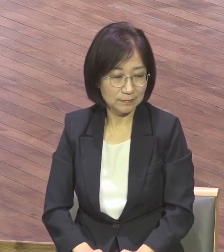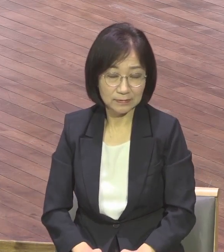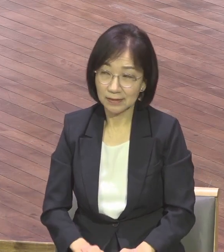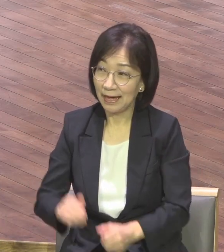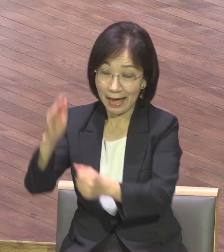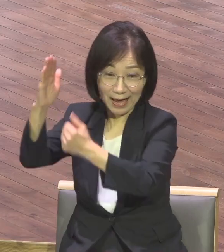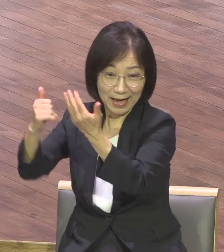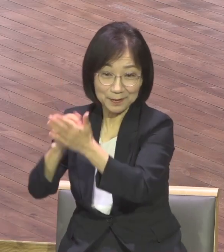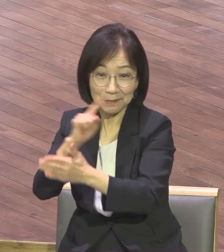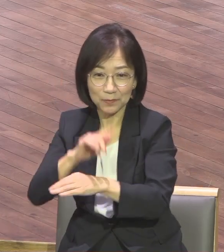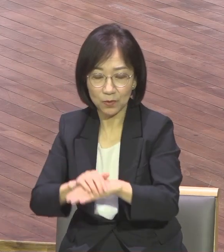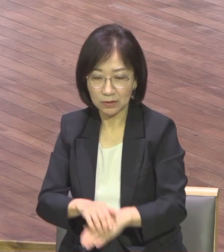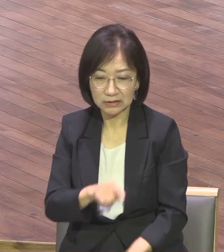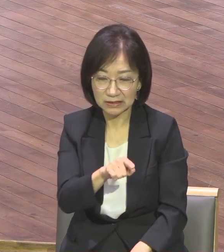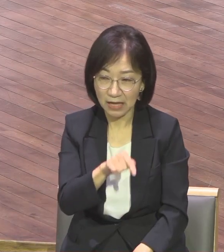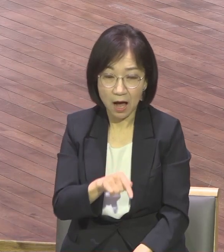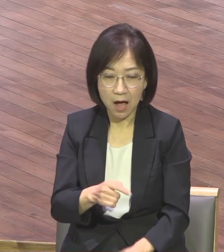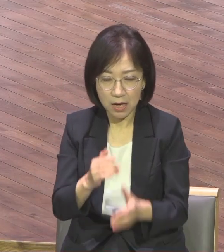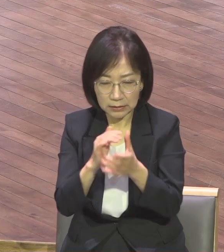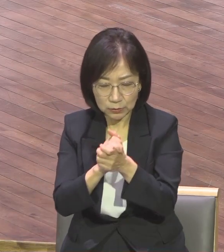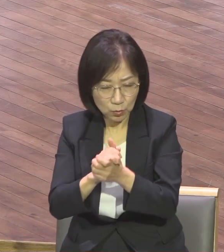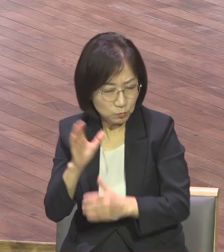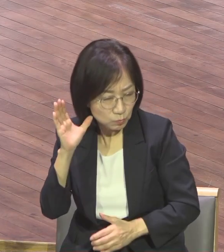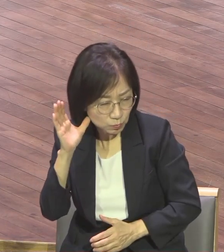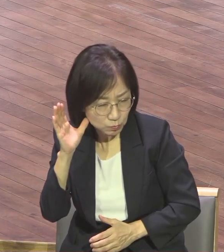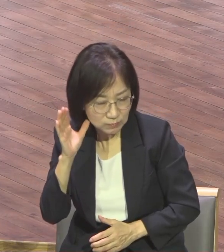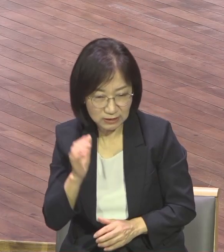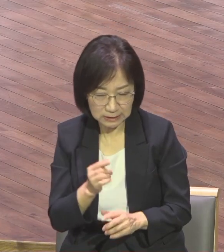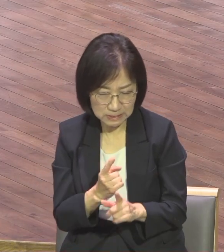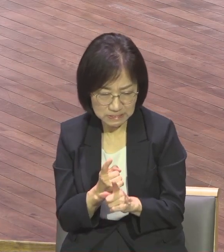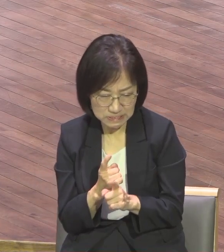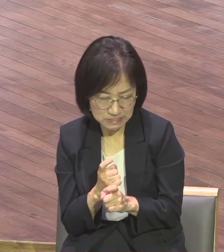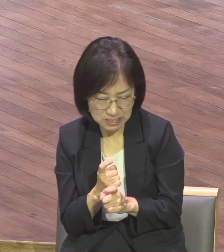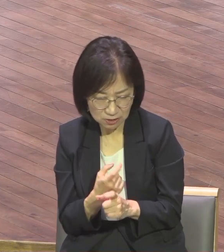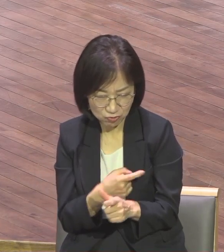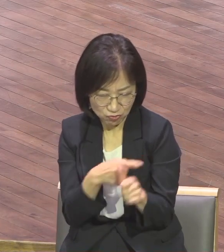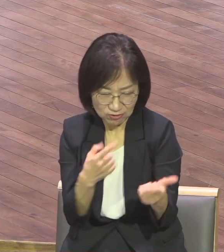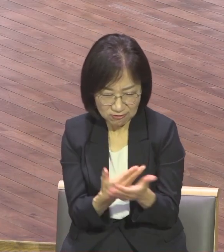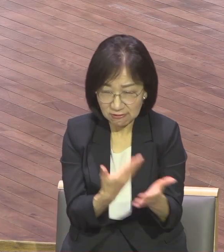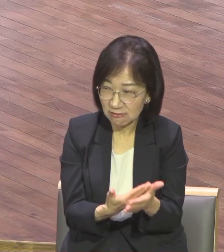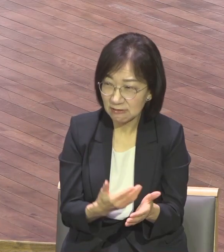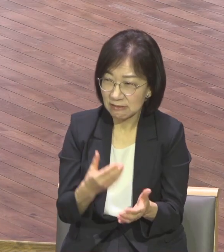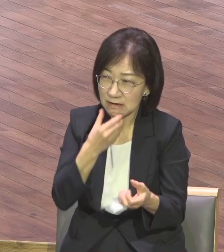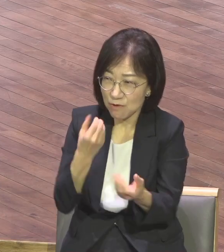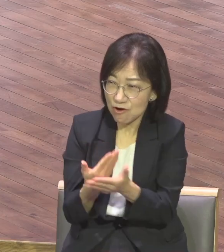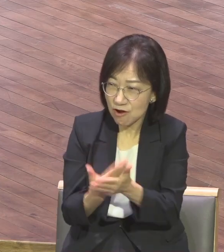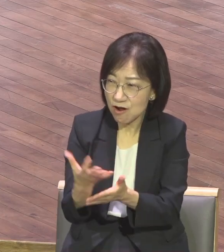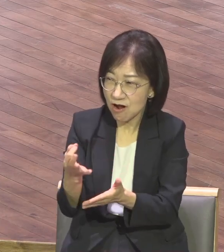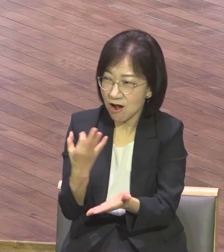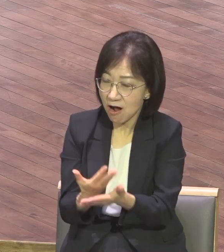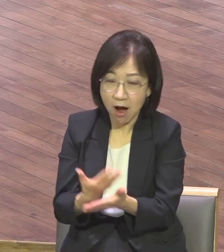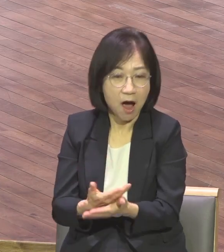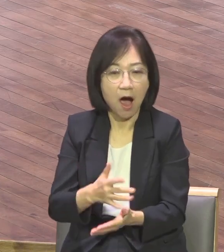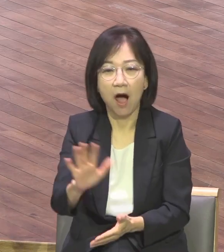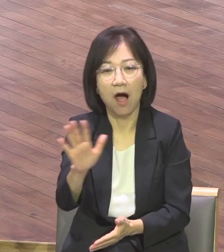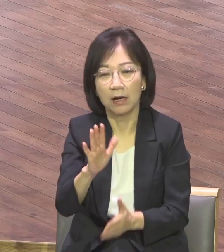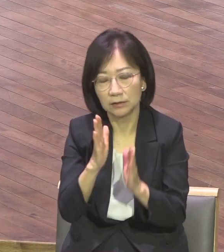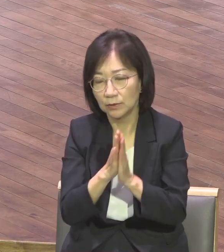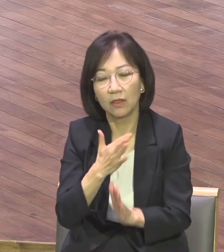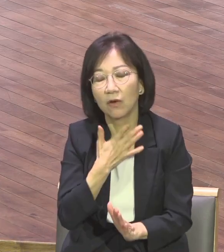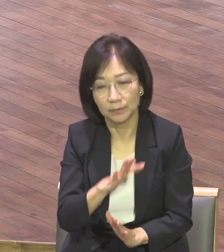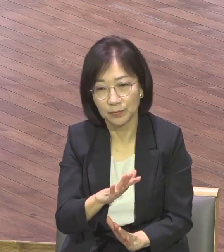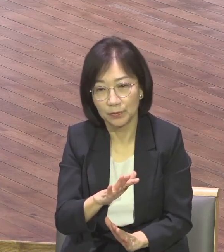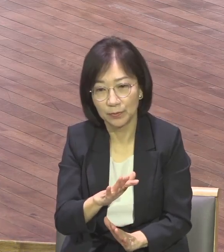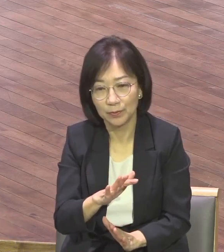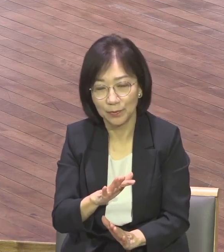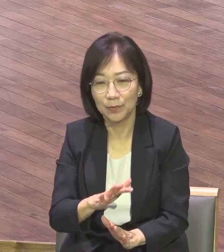않고 나라를 강하게 해달라고 기도하지 않고 나라를 축복해달라고 기도하지 않고 하나님의